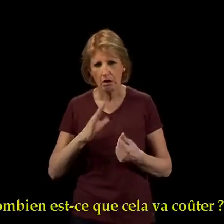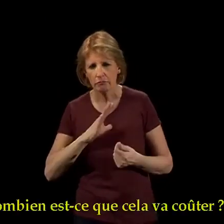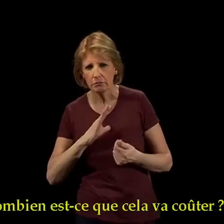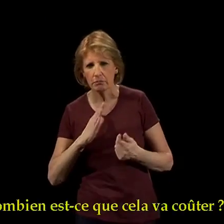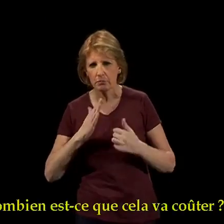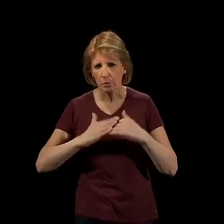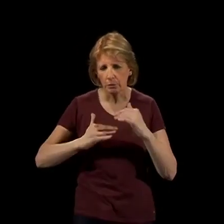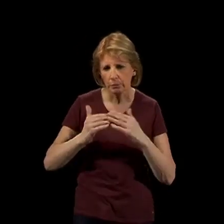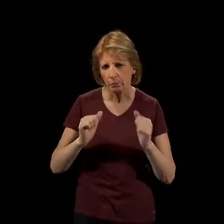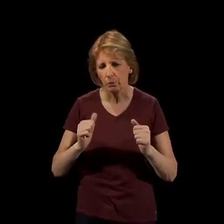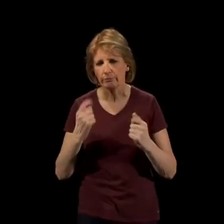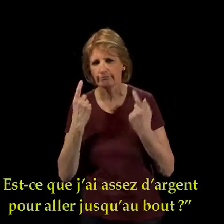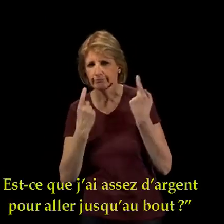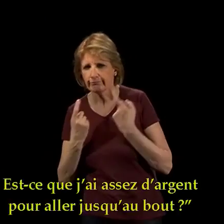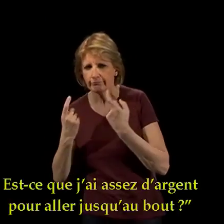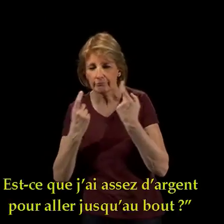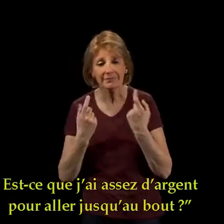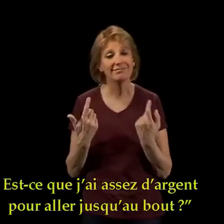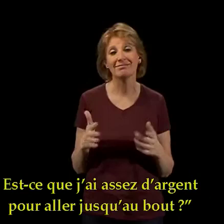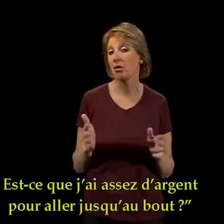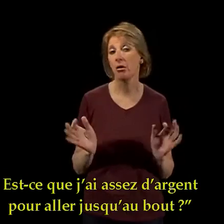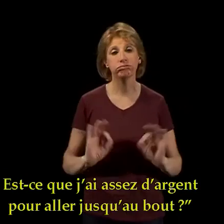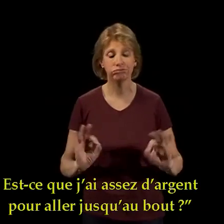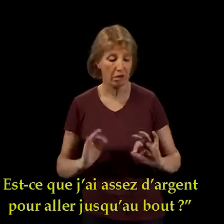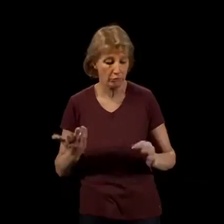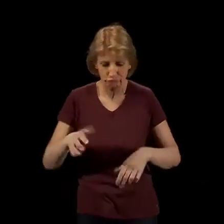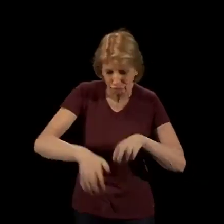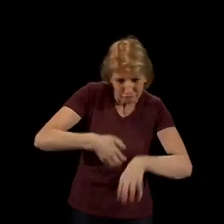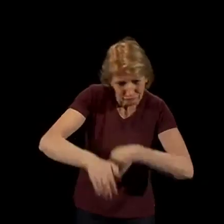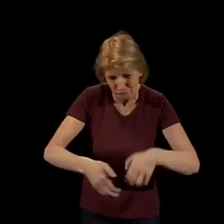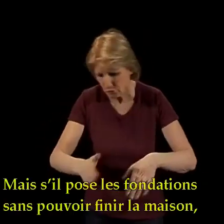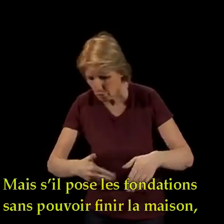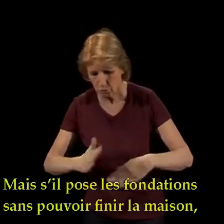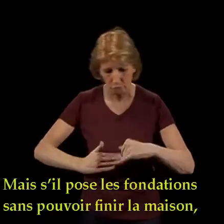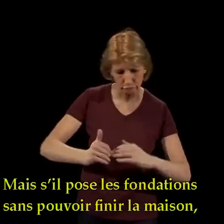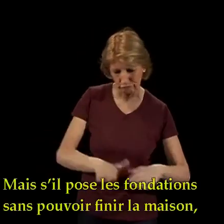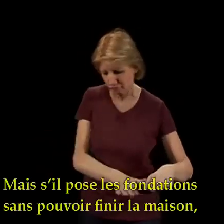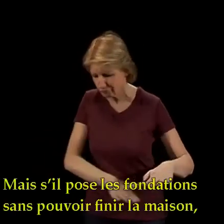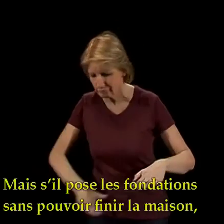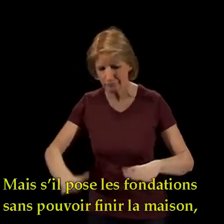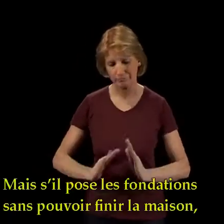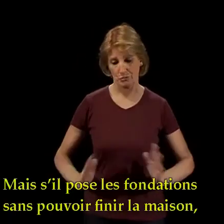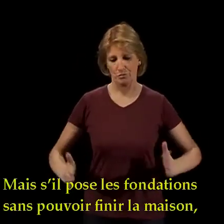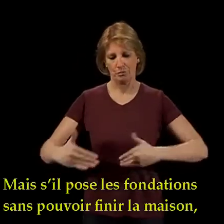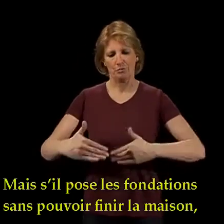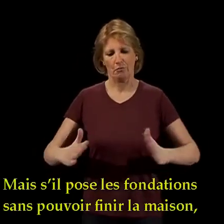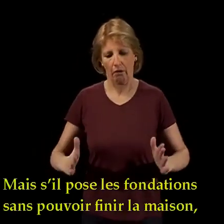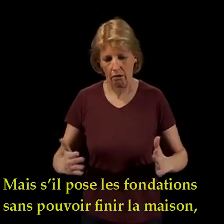coûter ? » Est-ce que j'ai assez d'argent pour aller jusqu'au bout ? » Mais s'il pose les